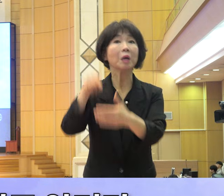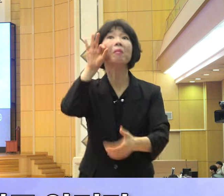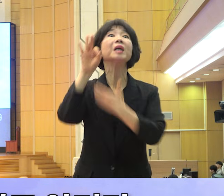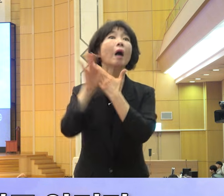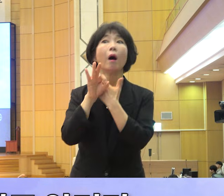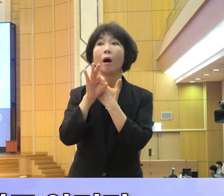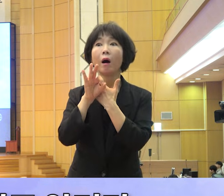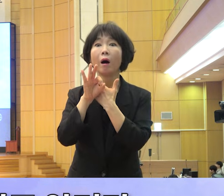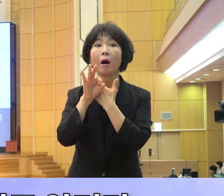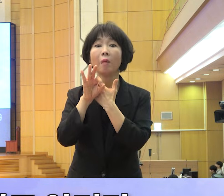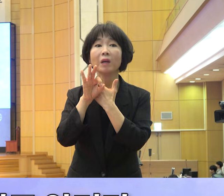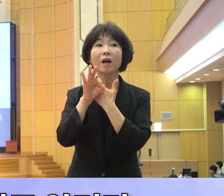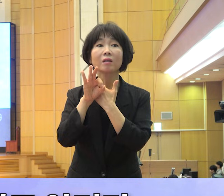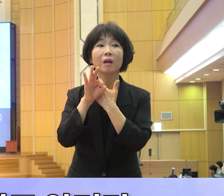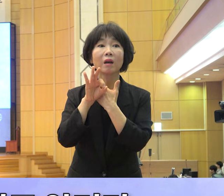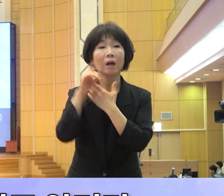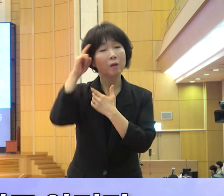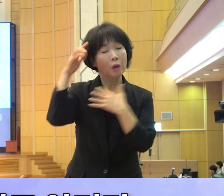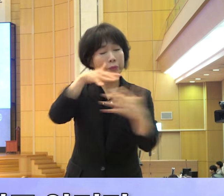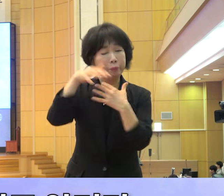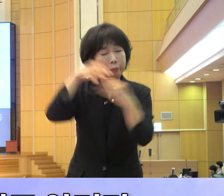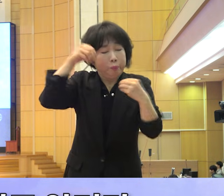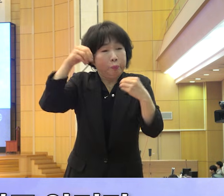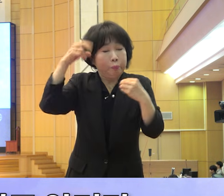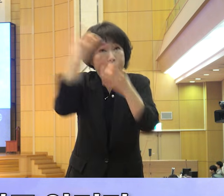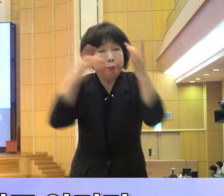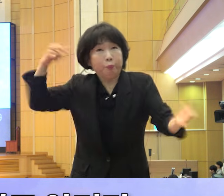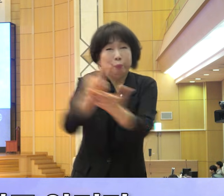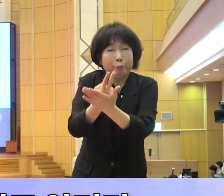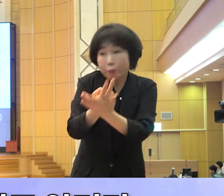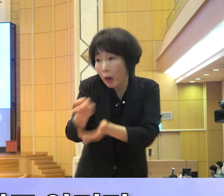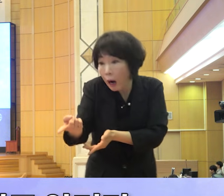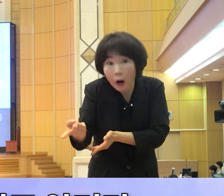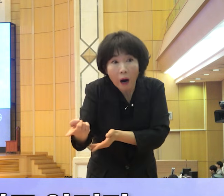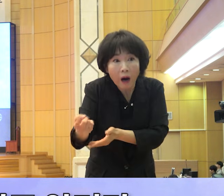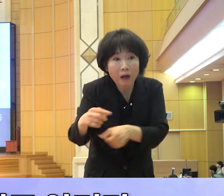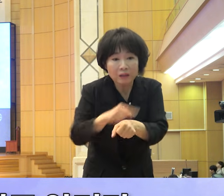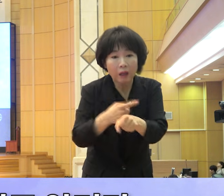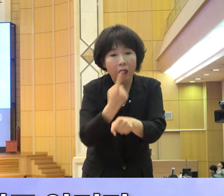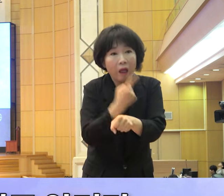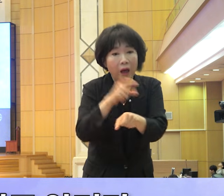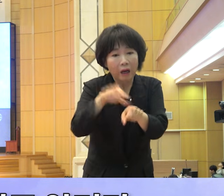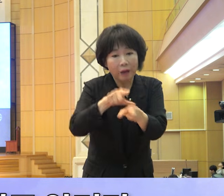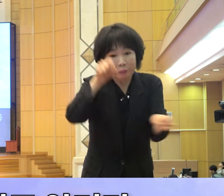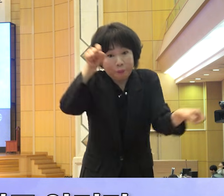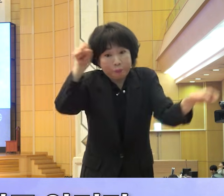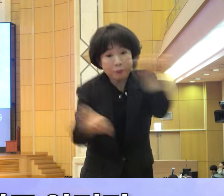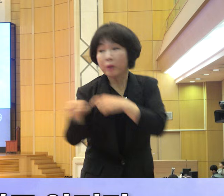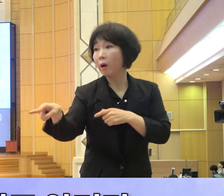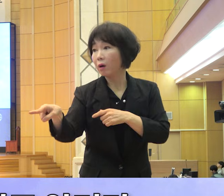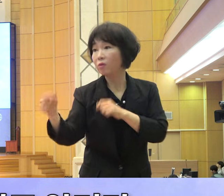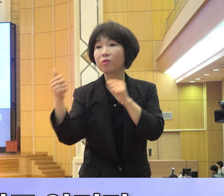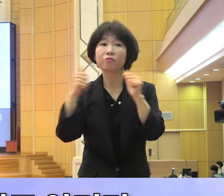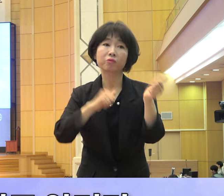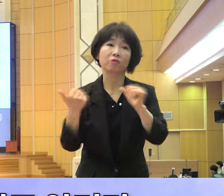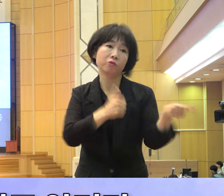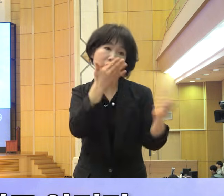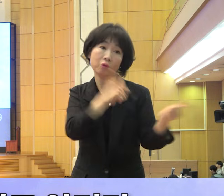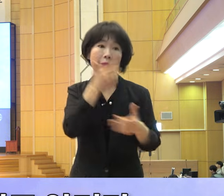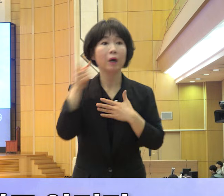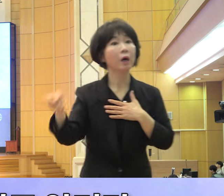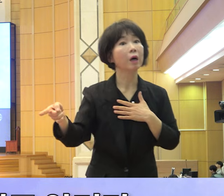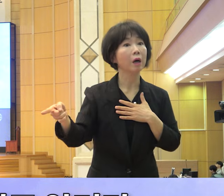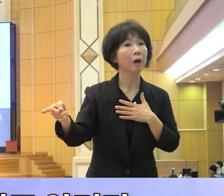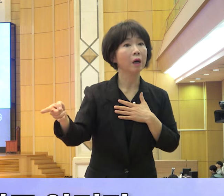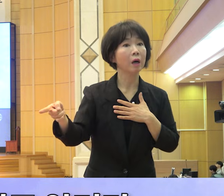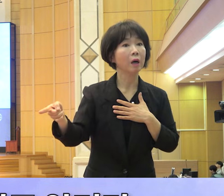만약 골든타임을 넘기게 되면 죽을 뿐만 아니라 뇌가 손상을